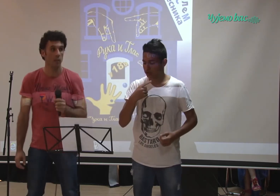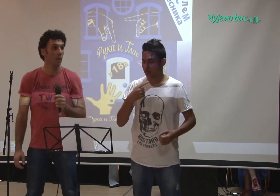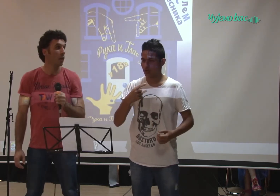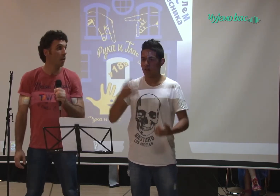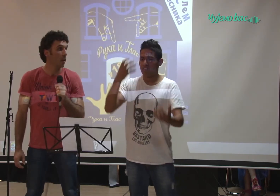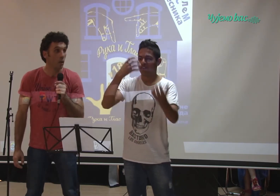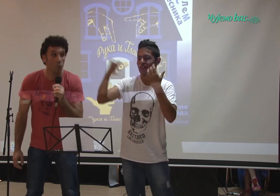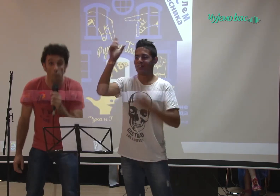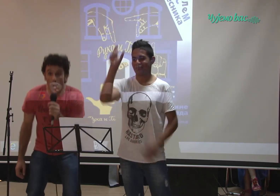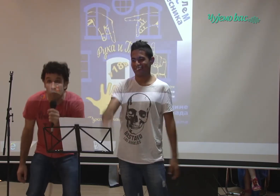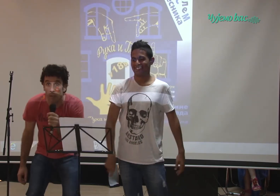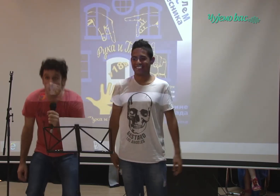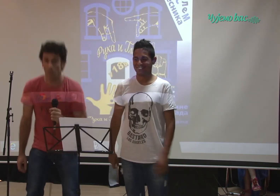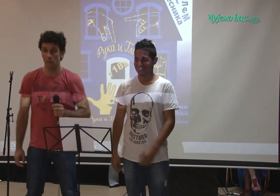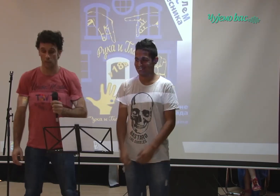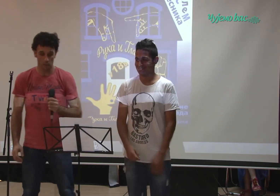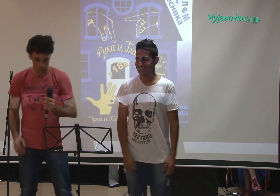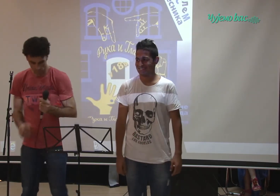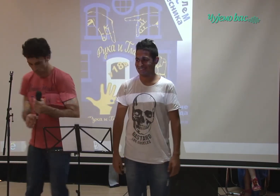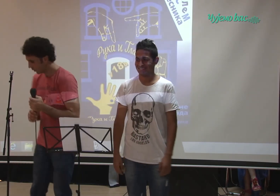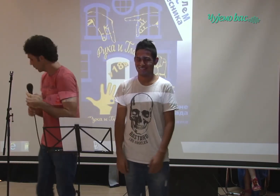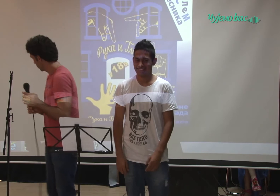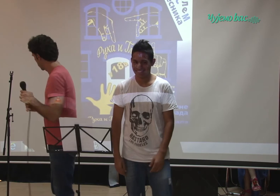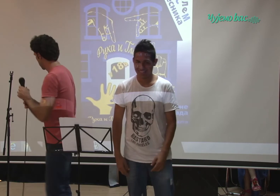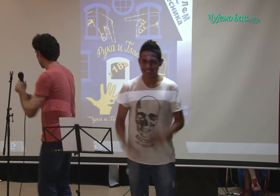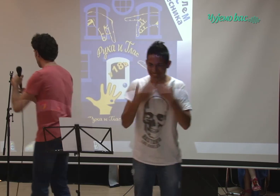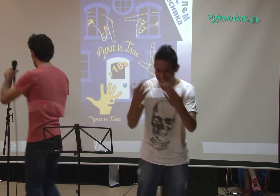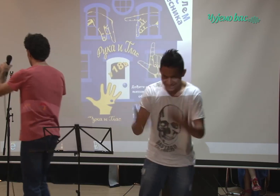reći? Volim te.